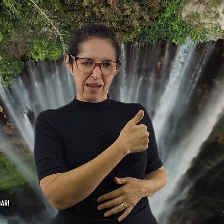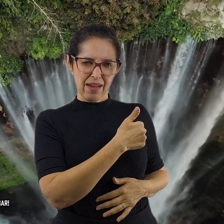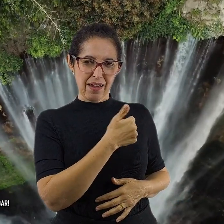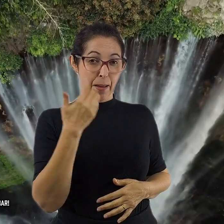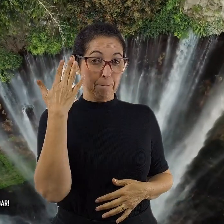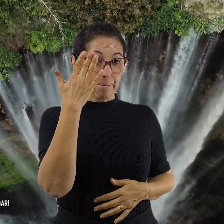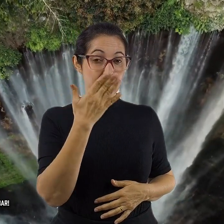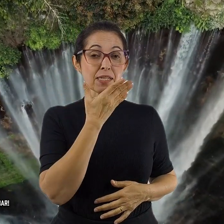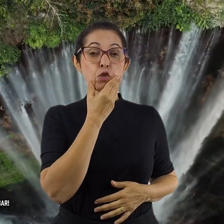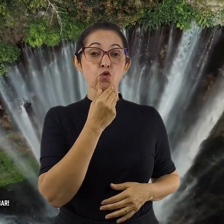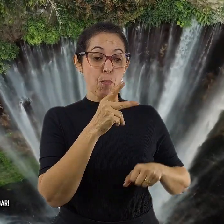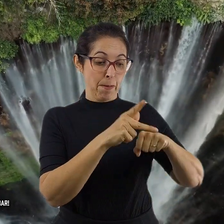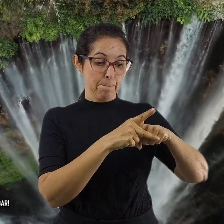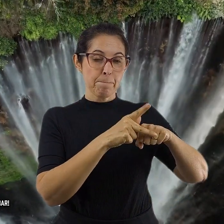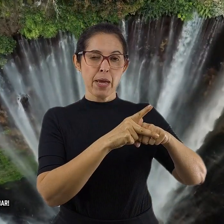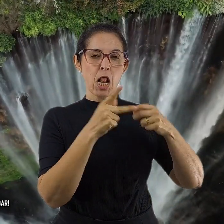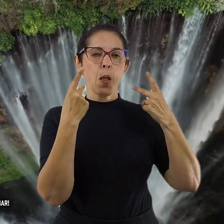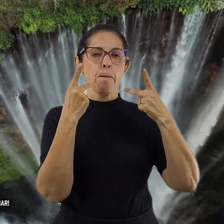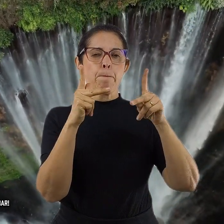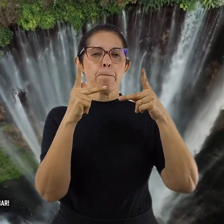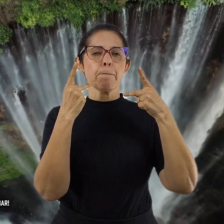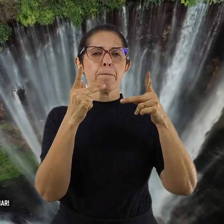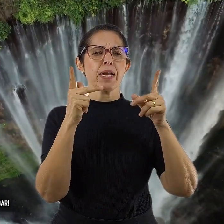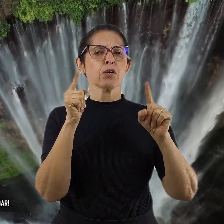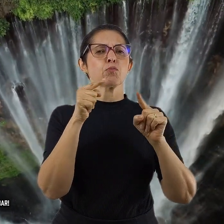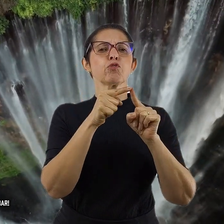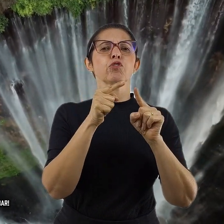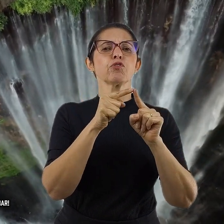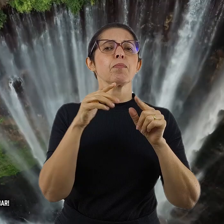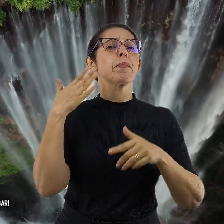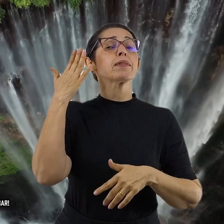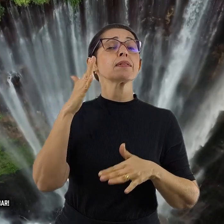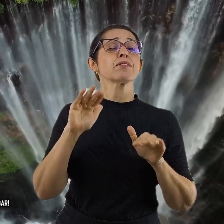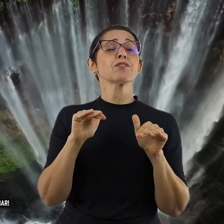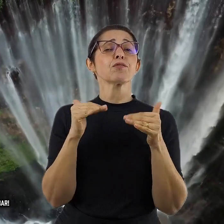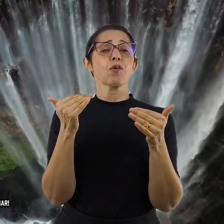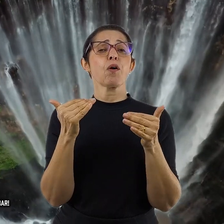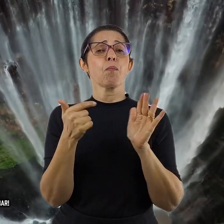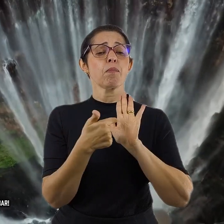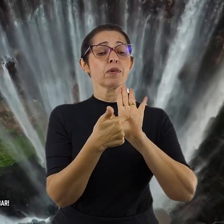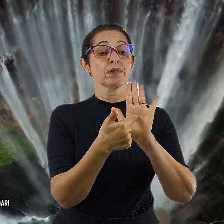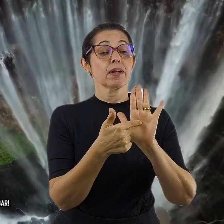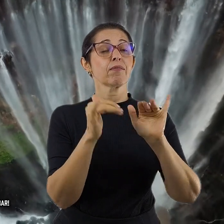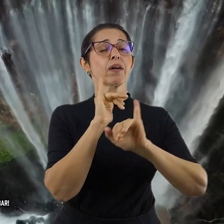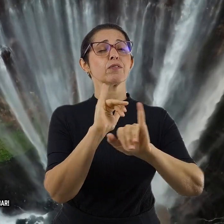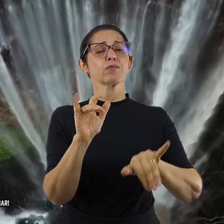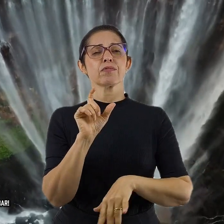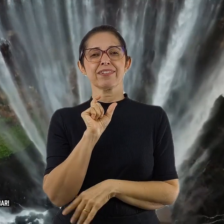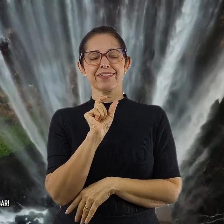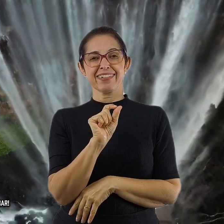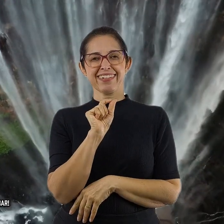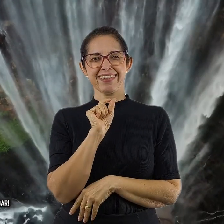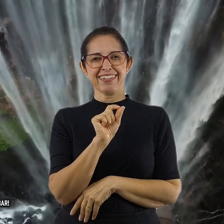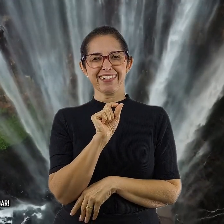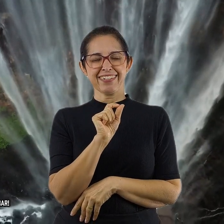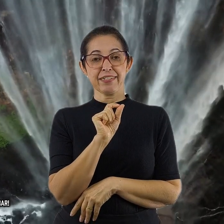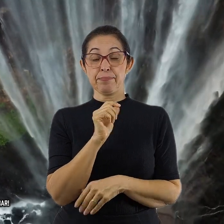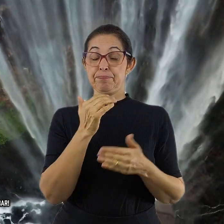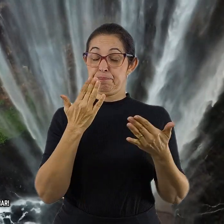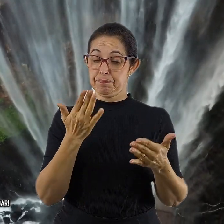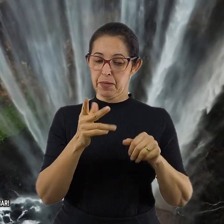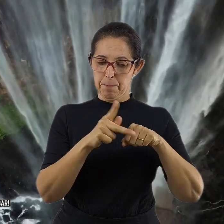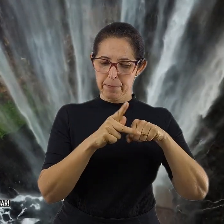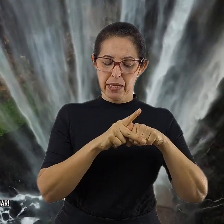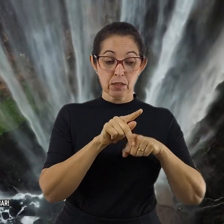Pedro pregou para a igreja primitiva, qual foi a primeira grande mensagem? O que ele anunciou? Ele anunciou: